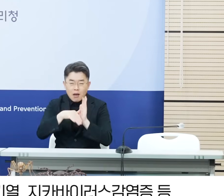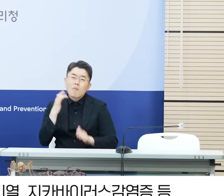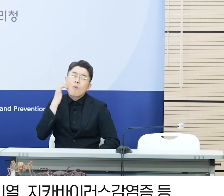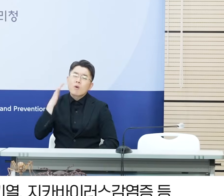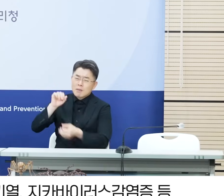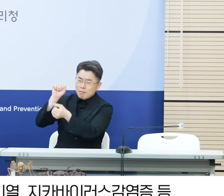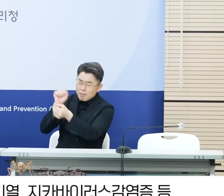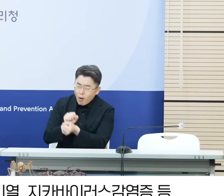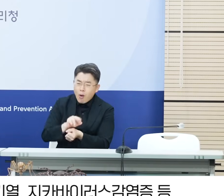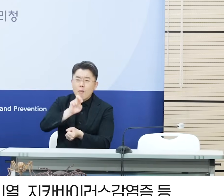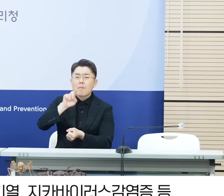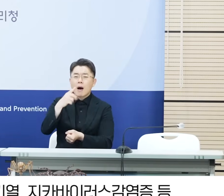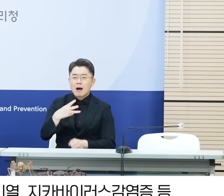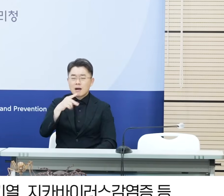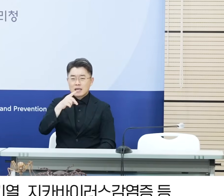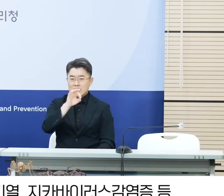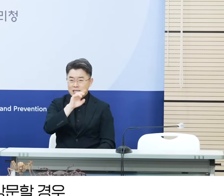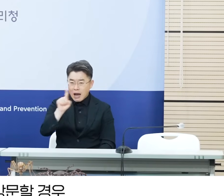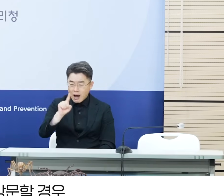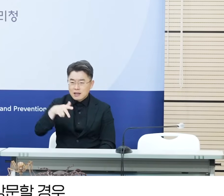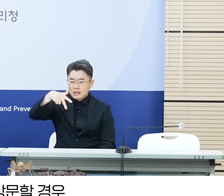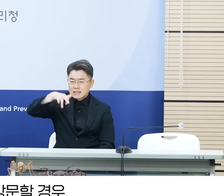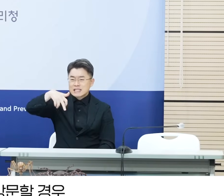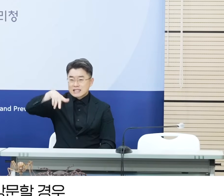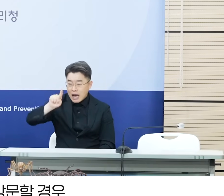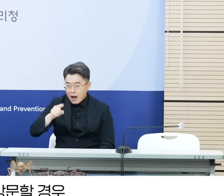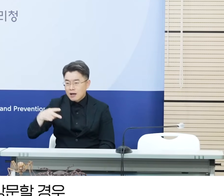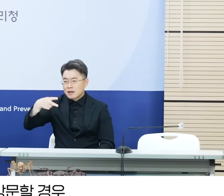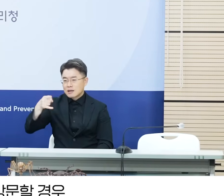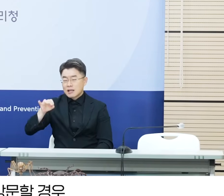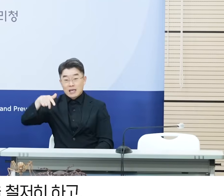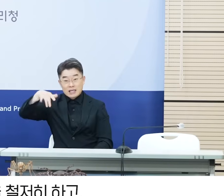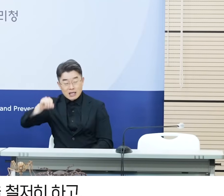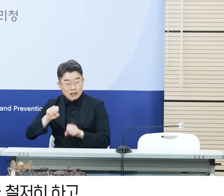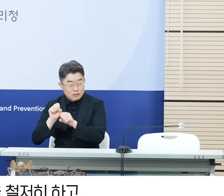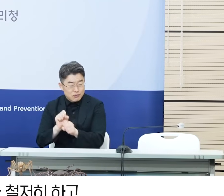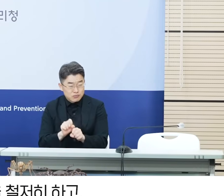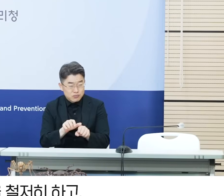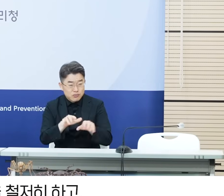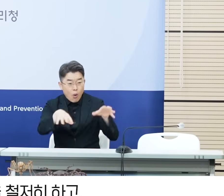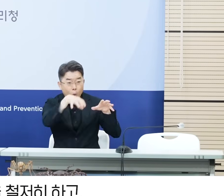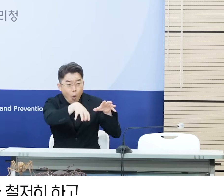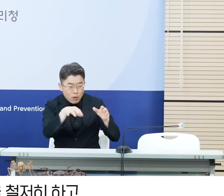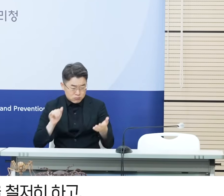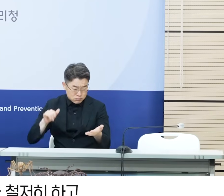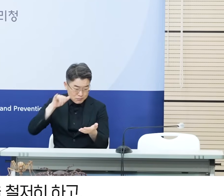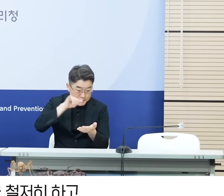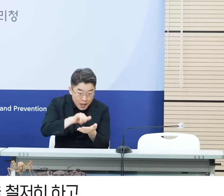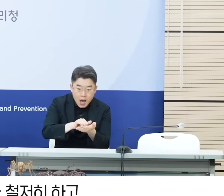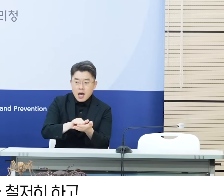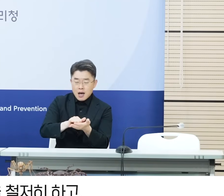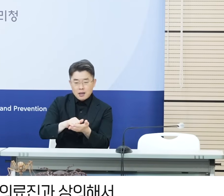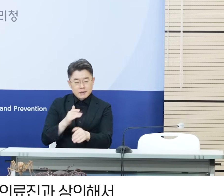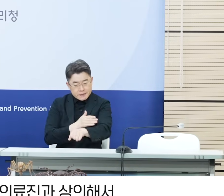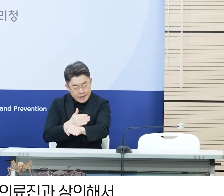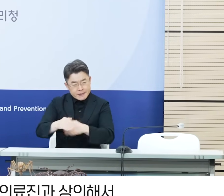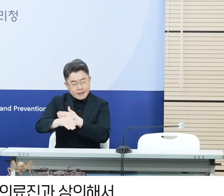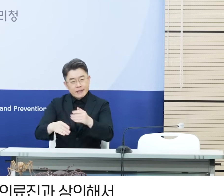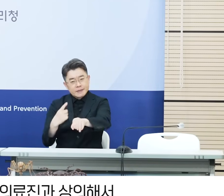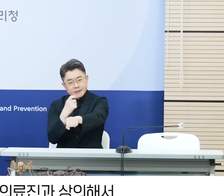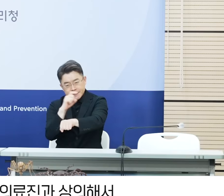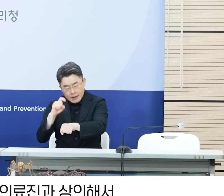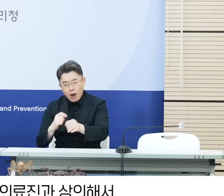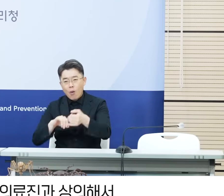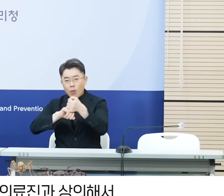댕기열, 지카 바이러스 감염증 등 유행 지역을 방문할 경우 모기 회피 행동을 철저히 하고